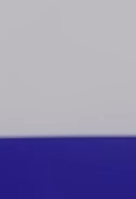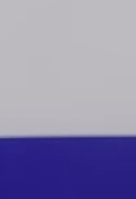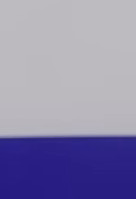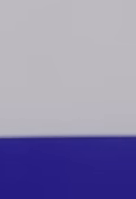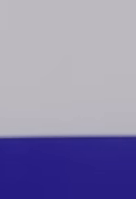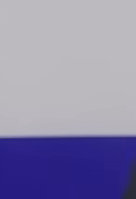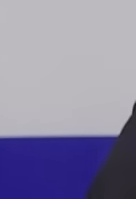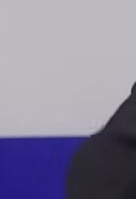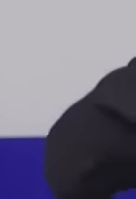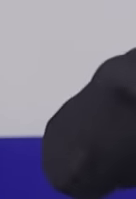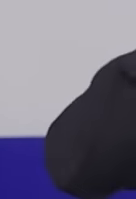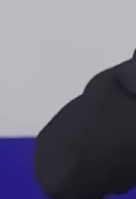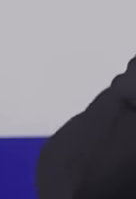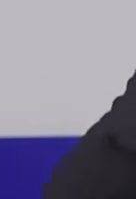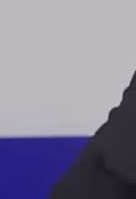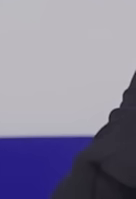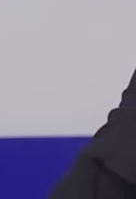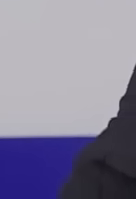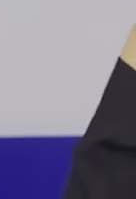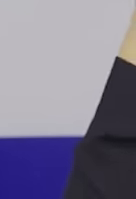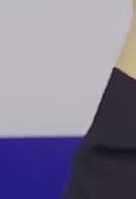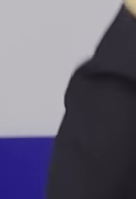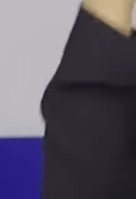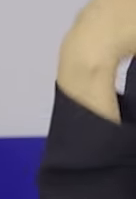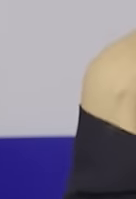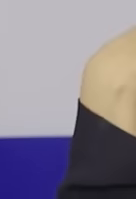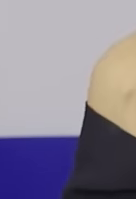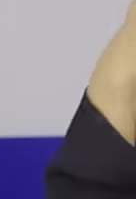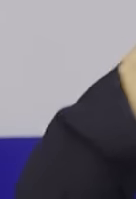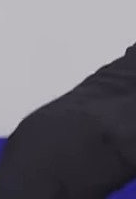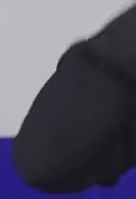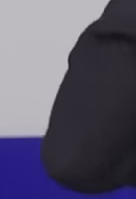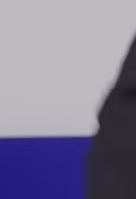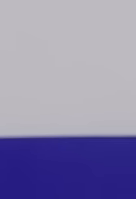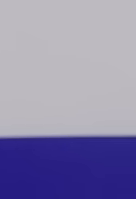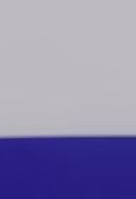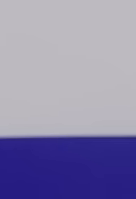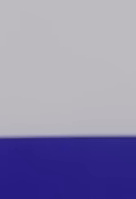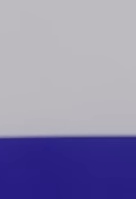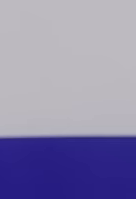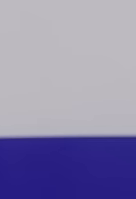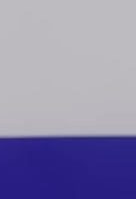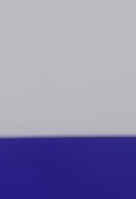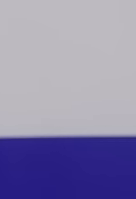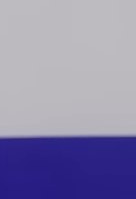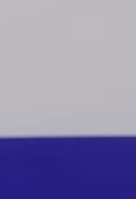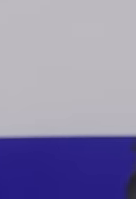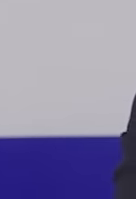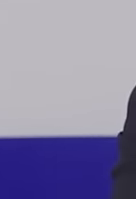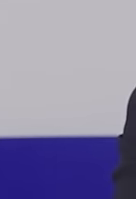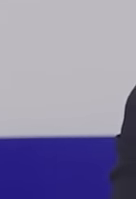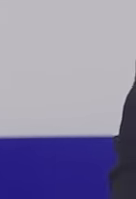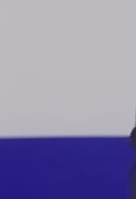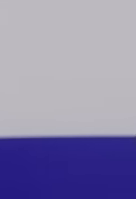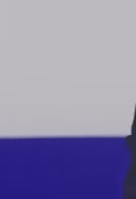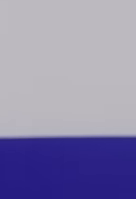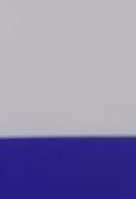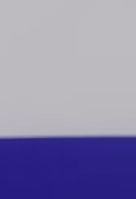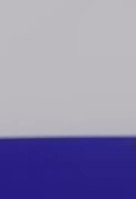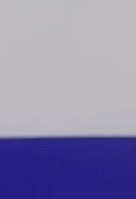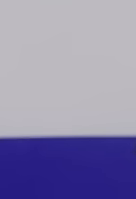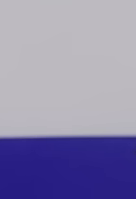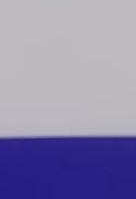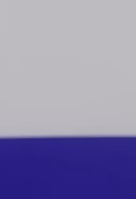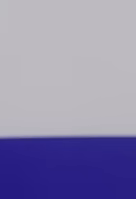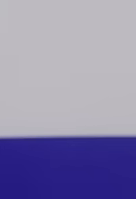뒤에는 미 국립보건원과 국방성 연구부서가 있었습니다. 20년 동안